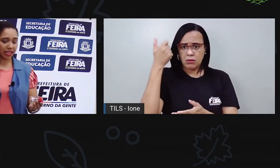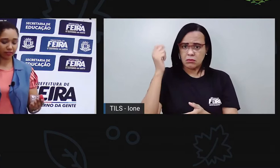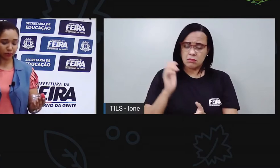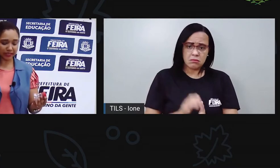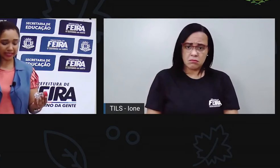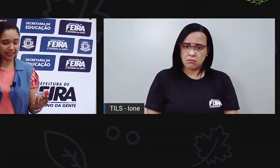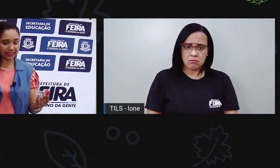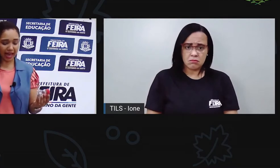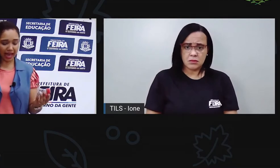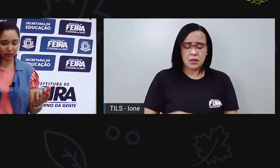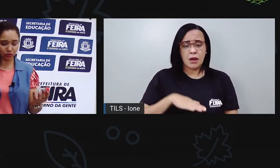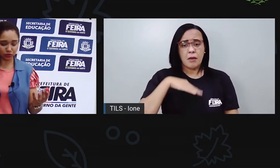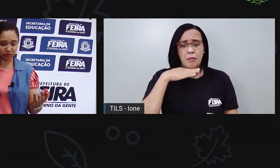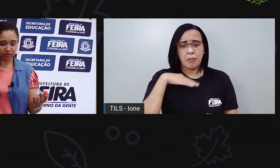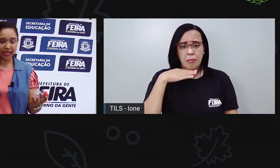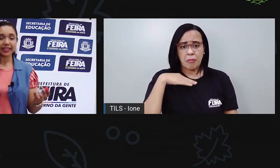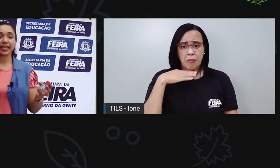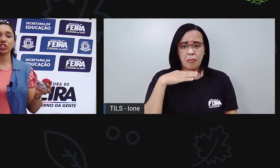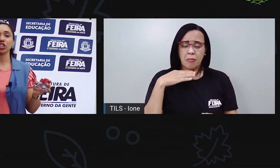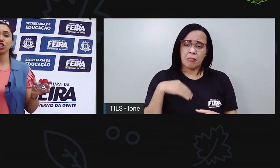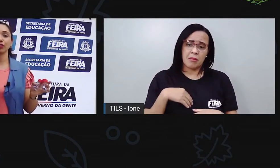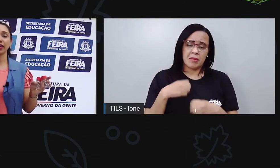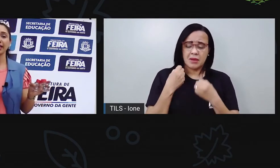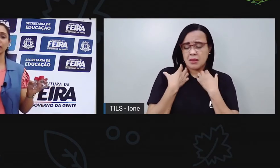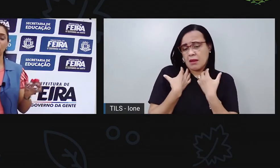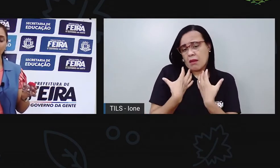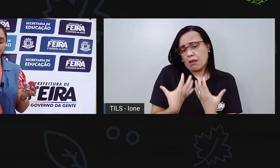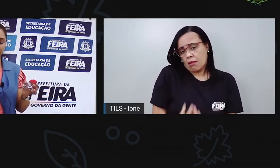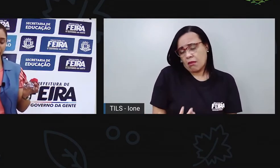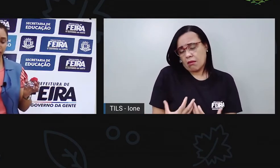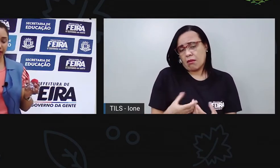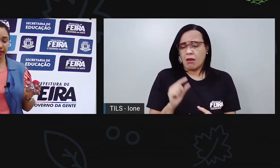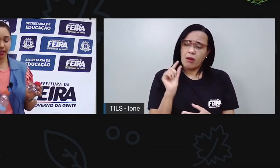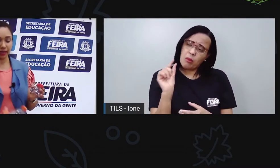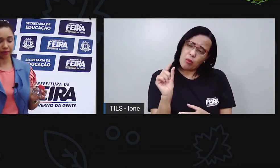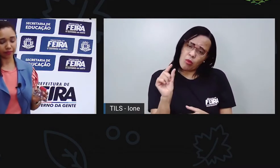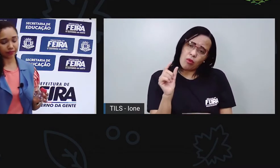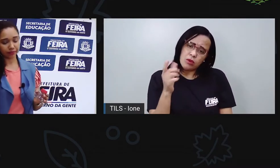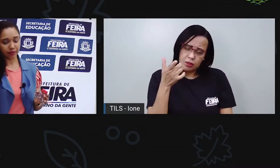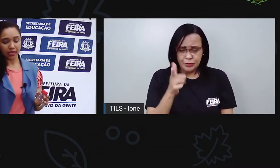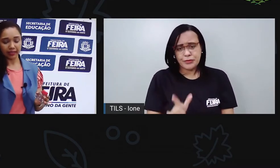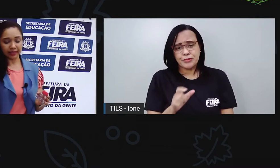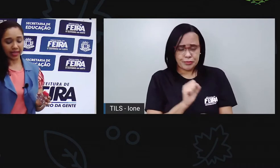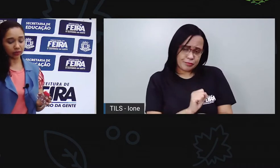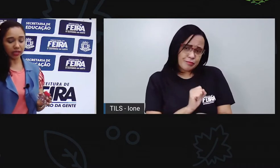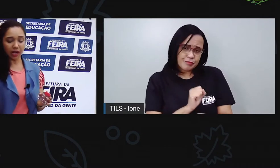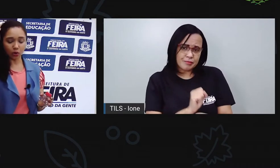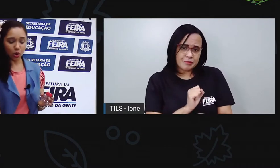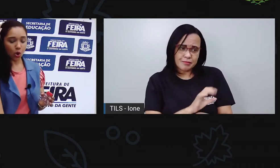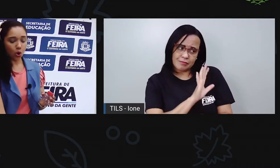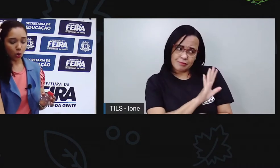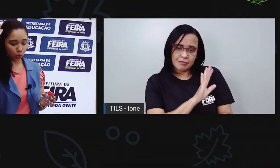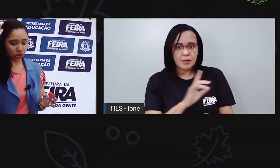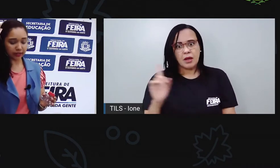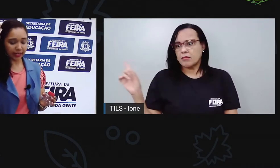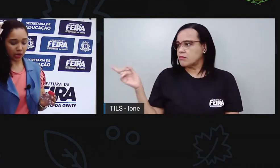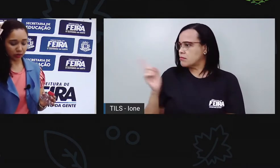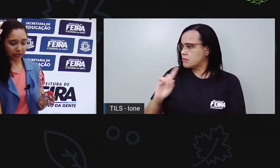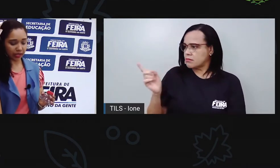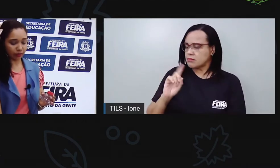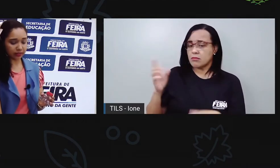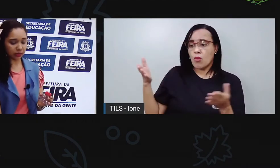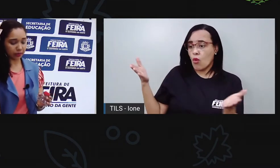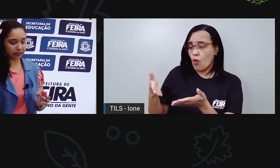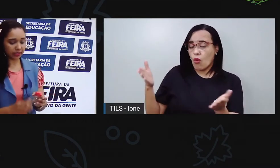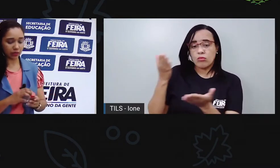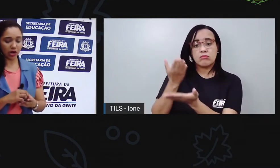mamãe, estávamos cansados. Deixa a gente ficar só um pouquinho aqui. Não, não. Hoje tem